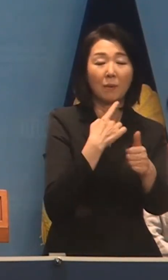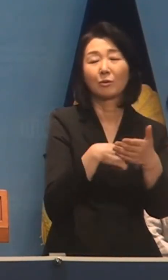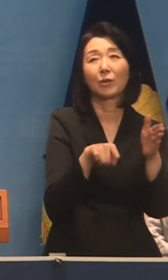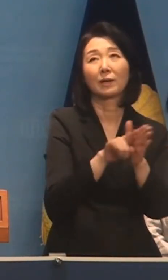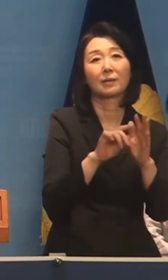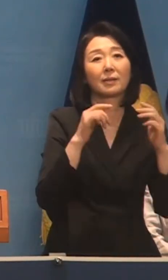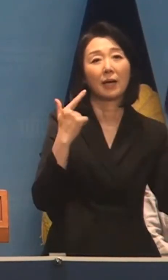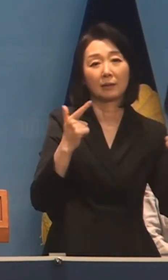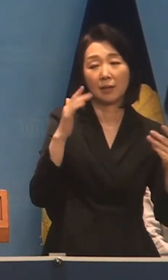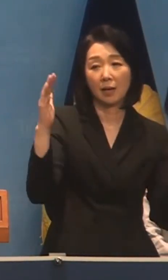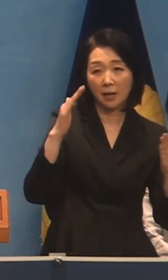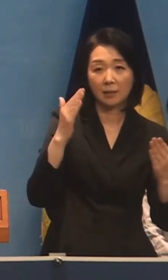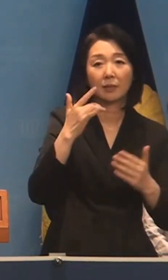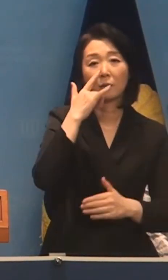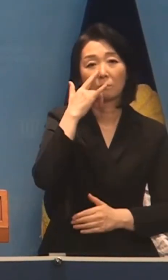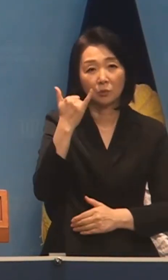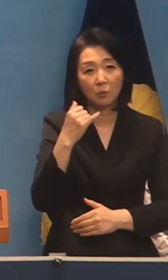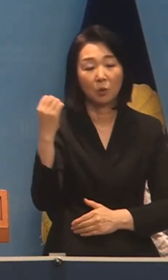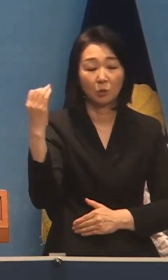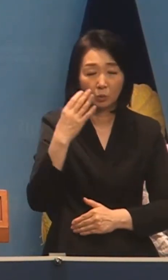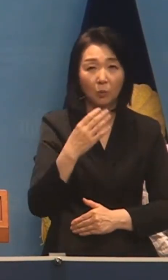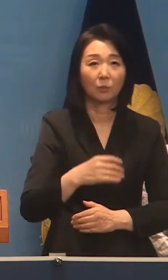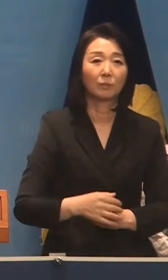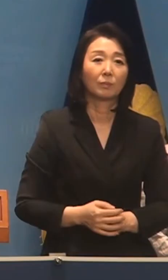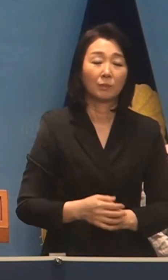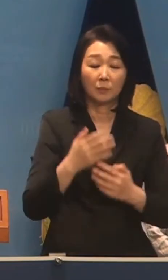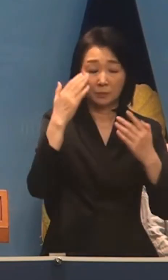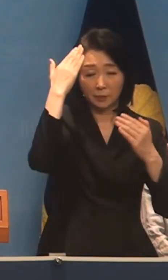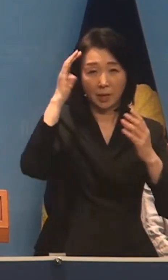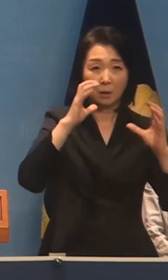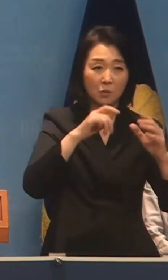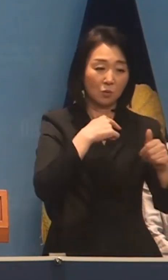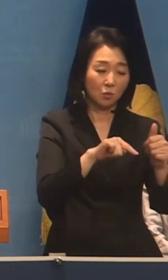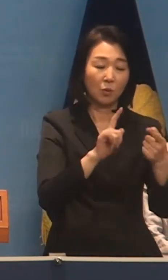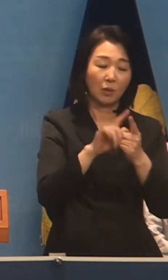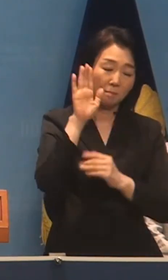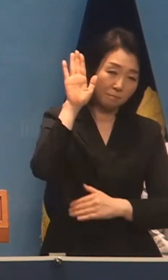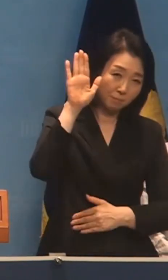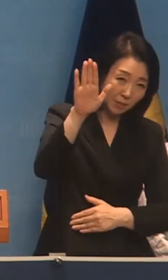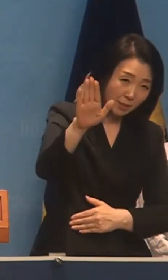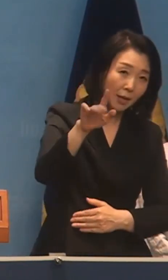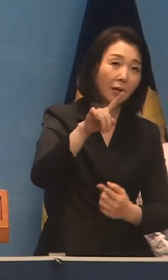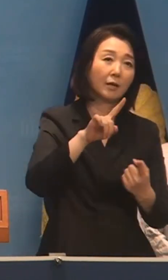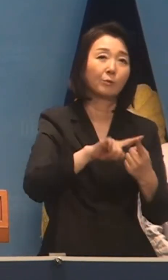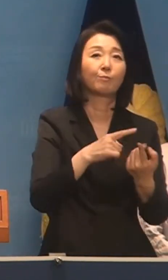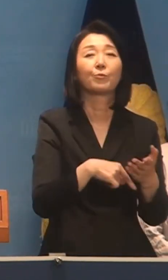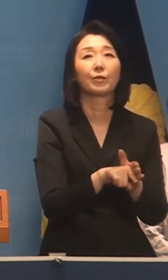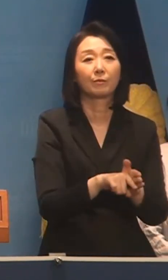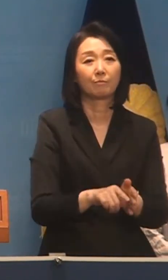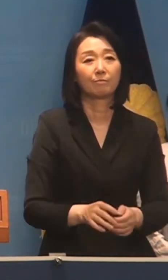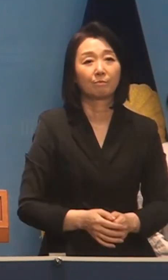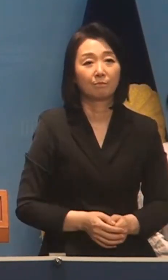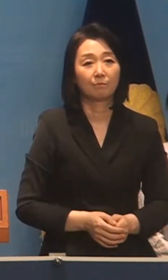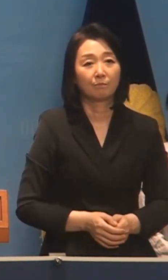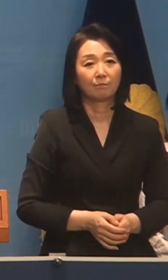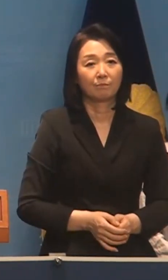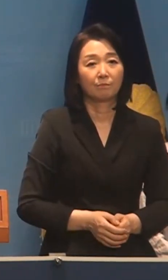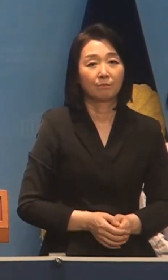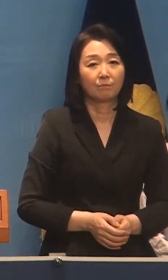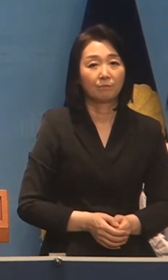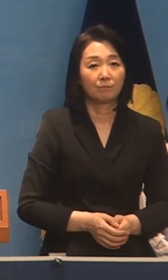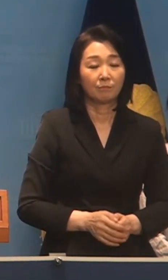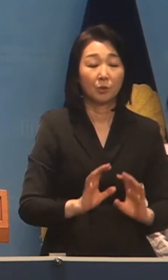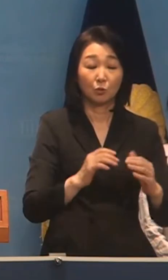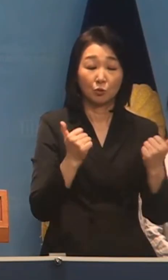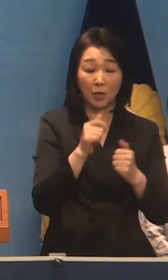것이 아니라 학생과 학부모, 나아가서 대한민국 교육의 미래를 위한 것입니다.